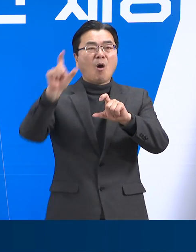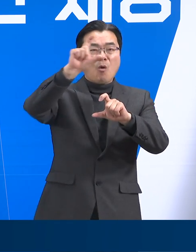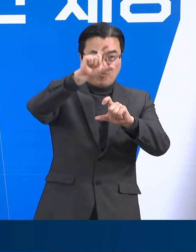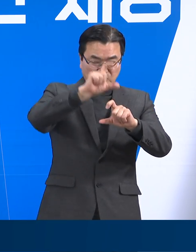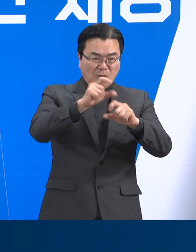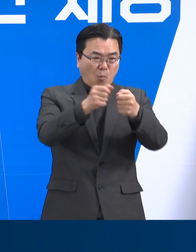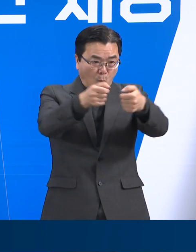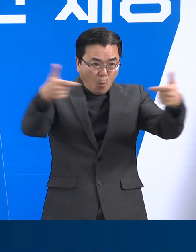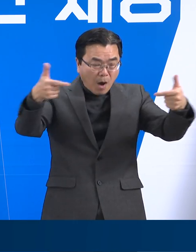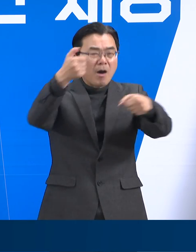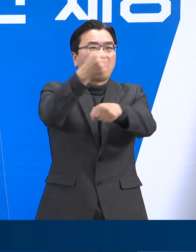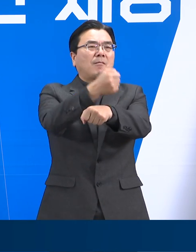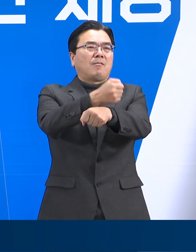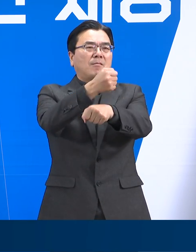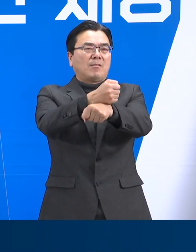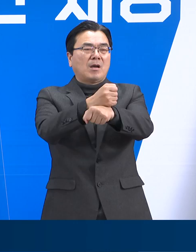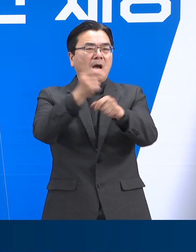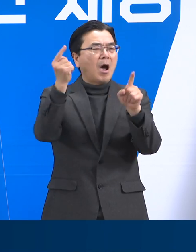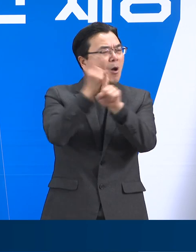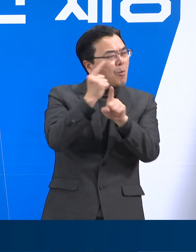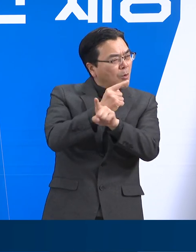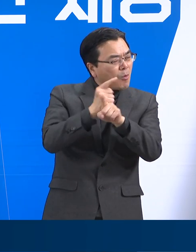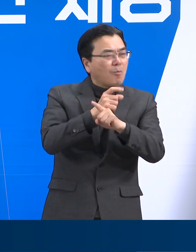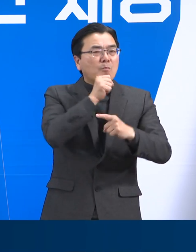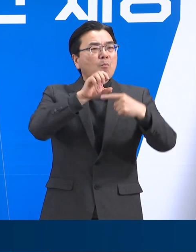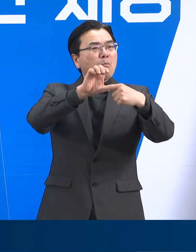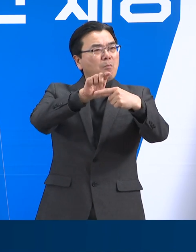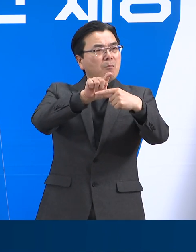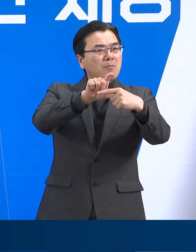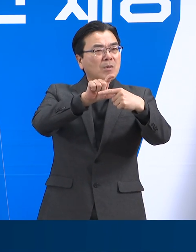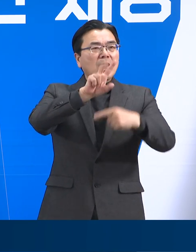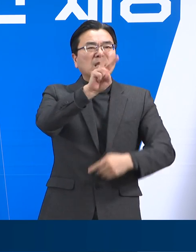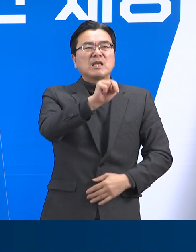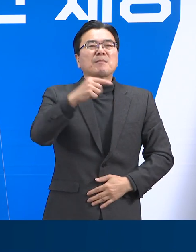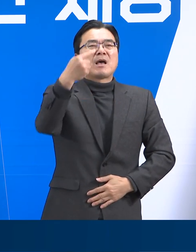83,667명 증가하였으며 하루 평균 확진자는